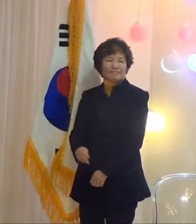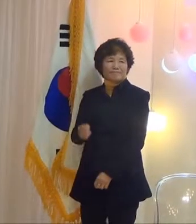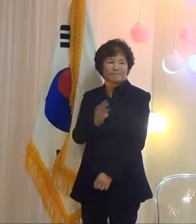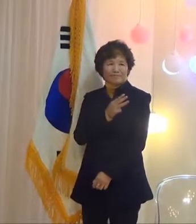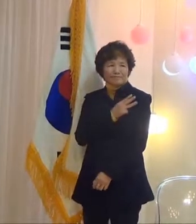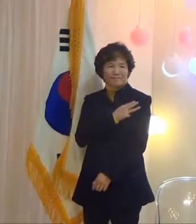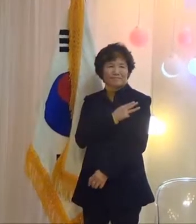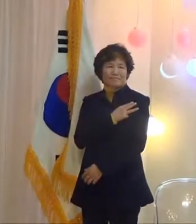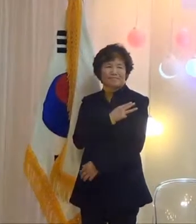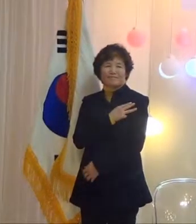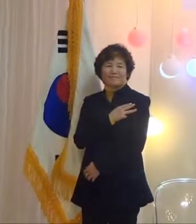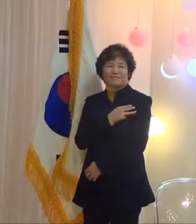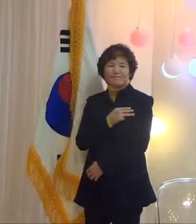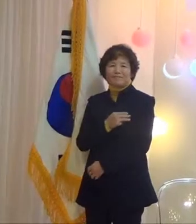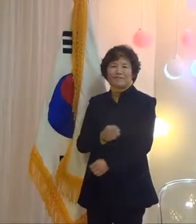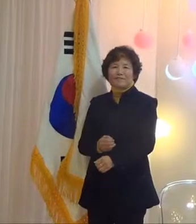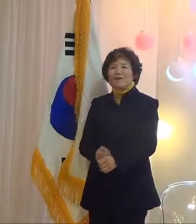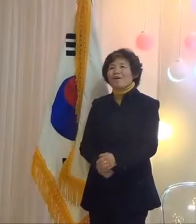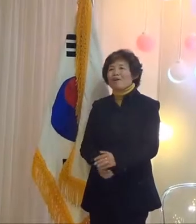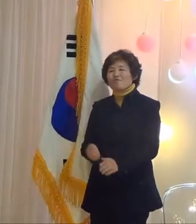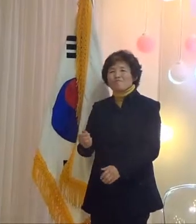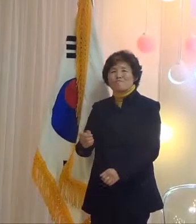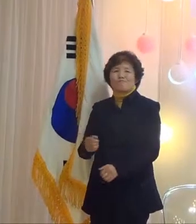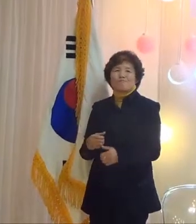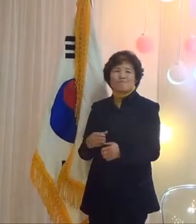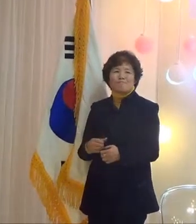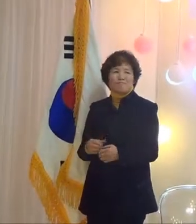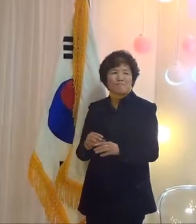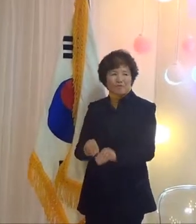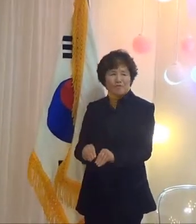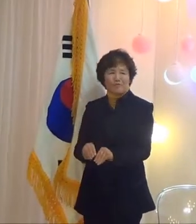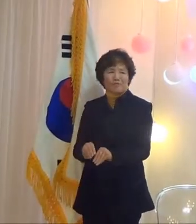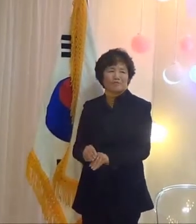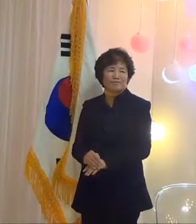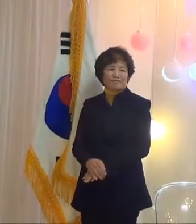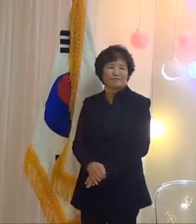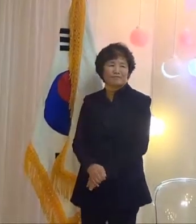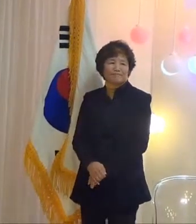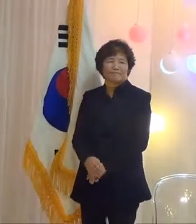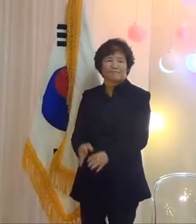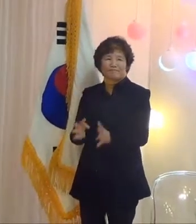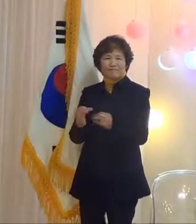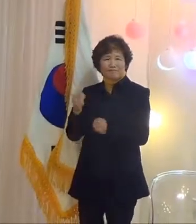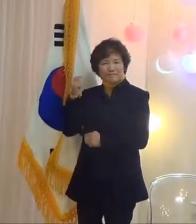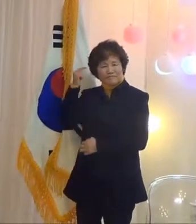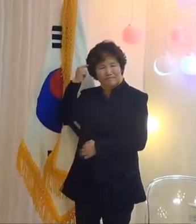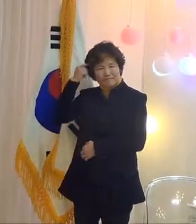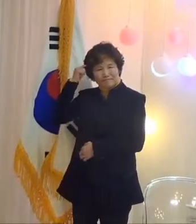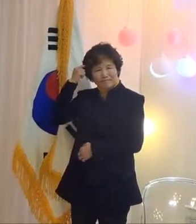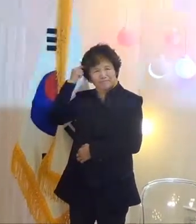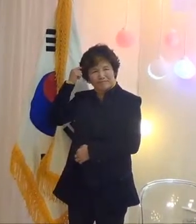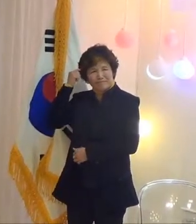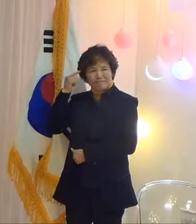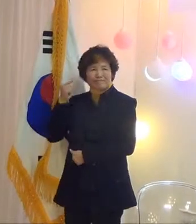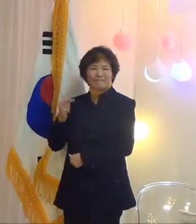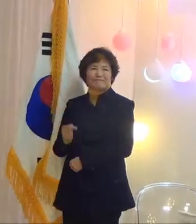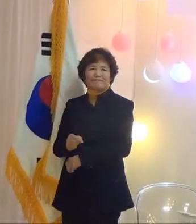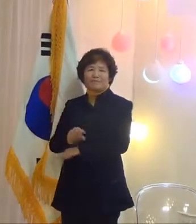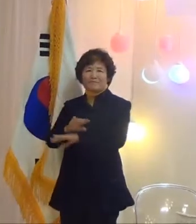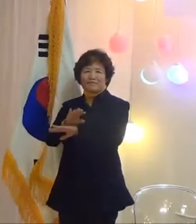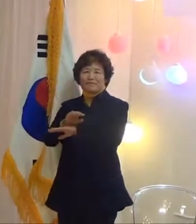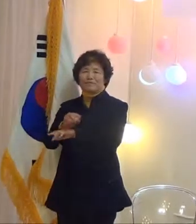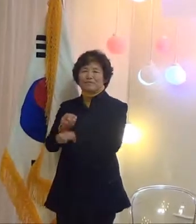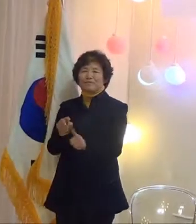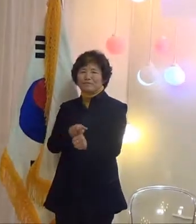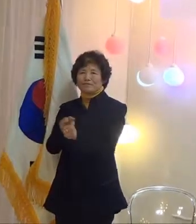부천에 오면서 그 꿈을 적었습니다. 네이버에 검색을 하면서 오늘 많은 생각을 했는데 제가 네이버에 검색해